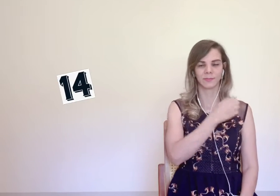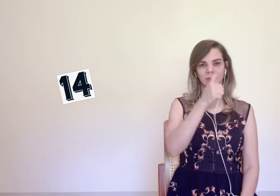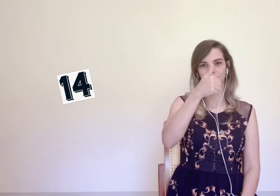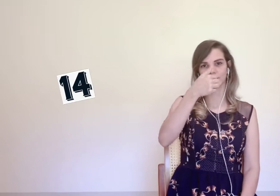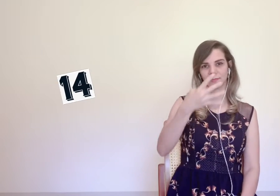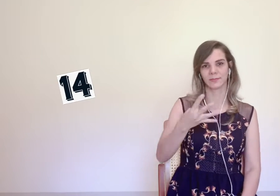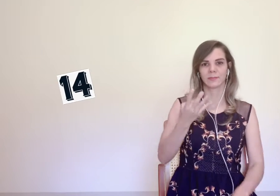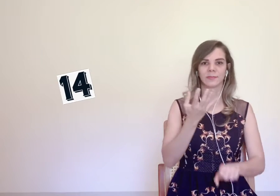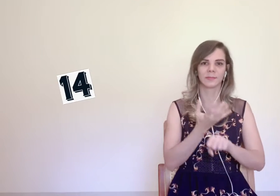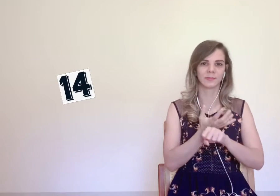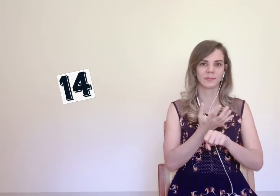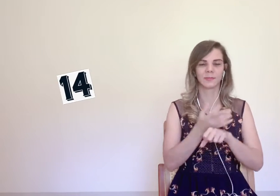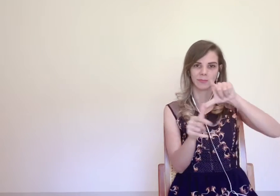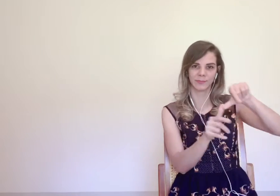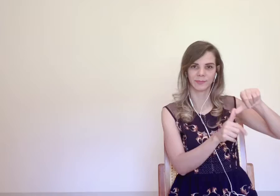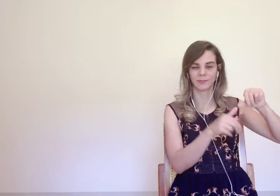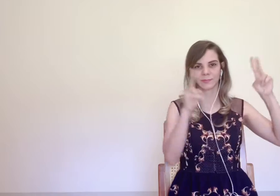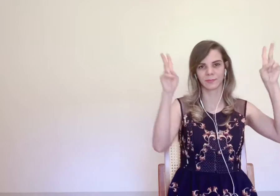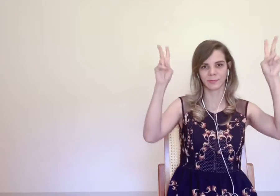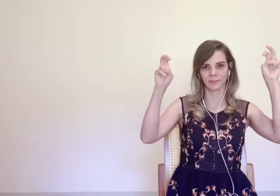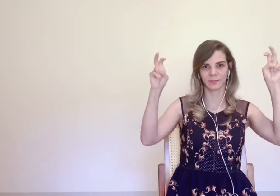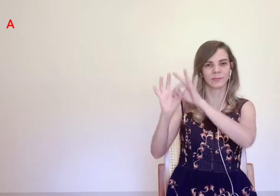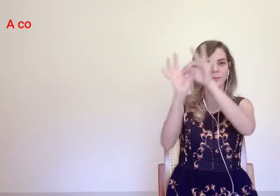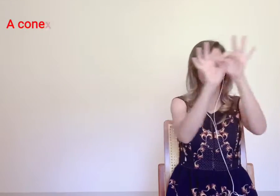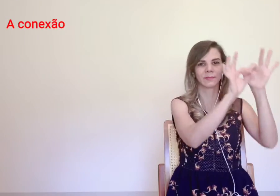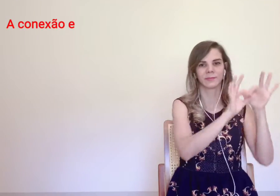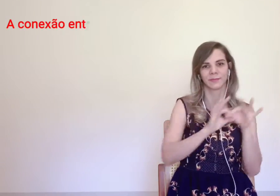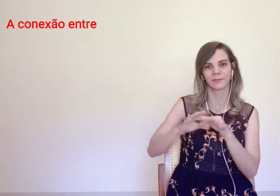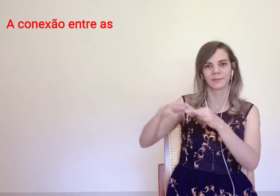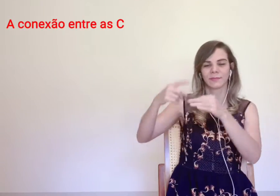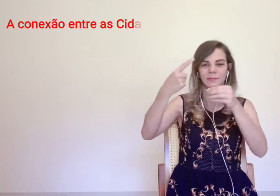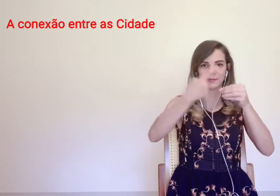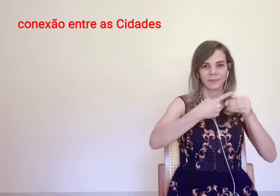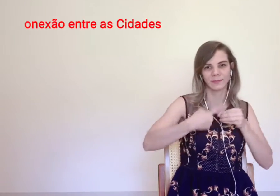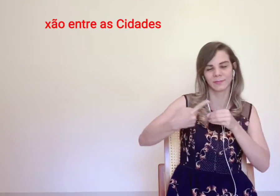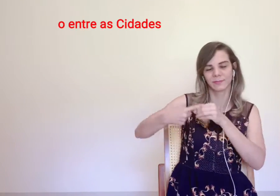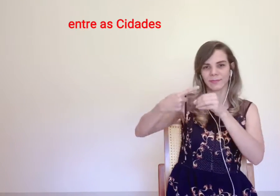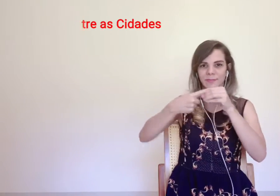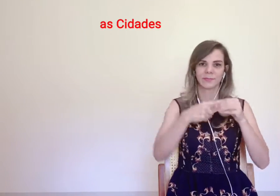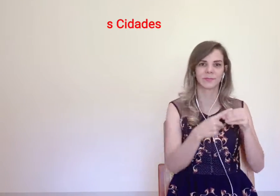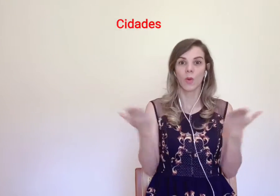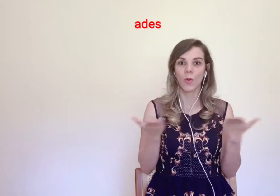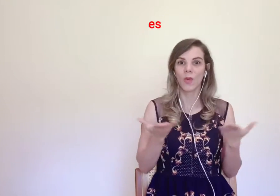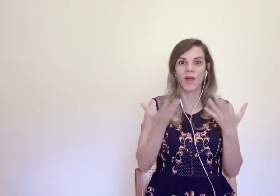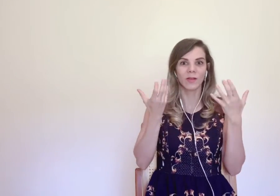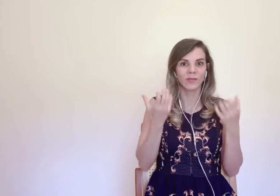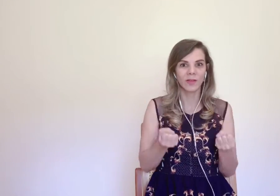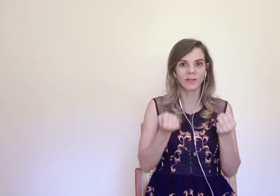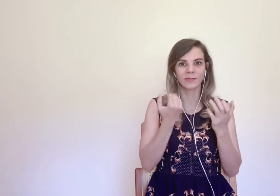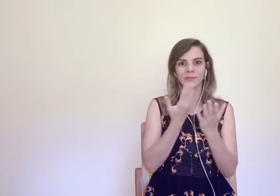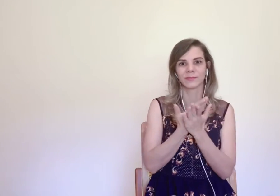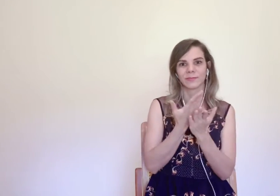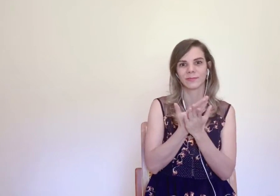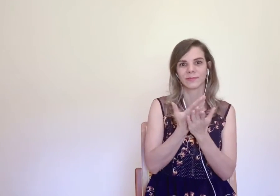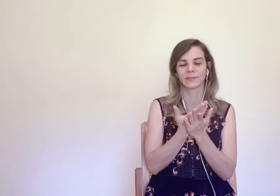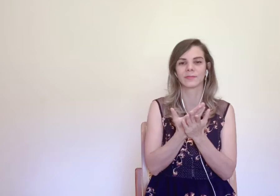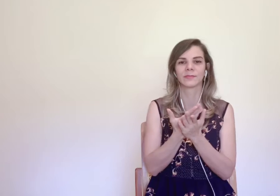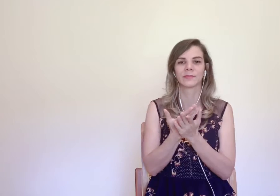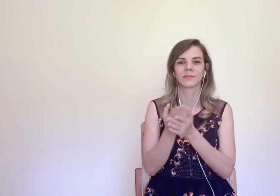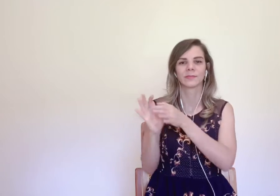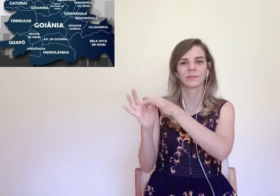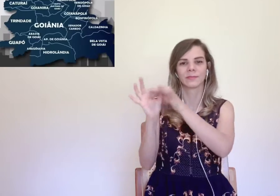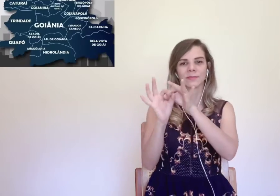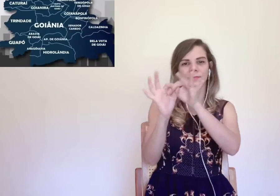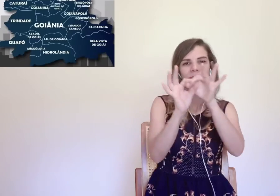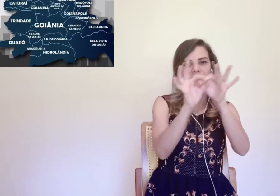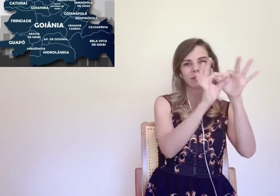Atividade acessível número 14, disciplina Geografia, tema: a